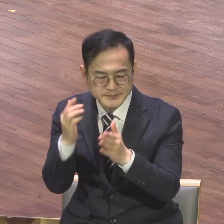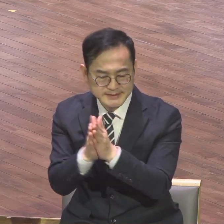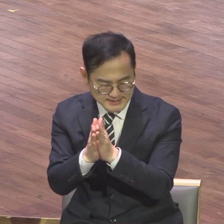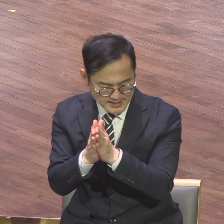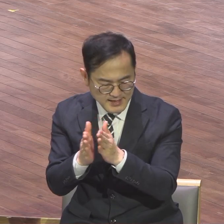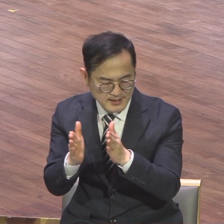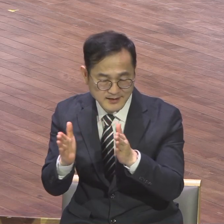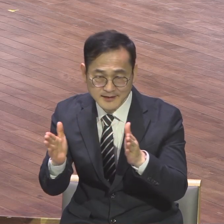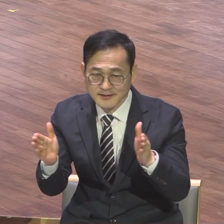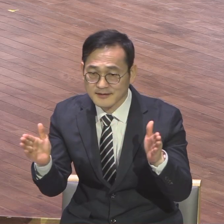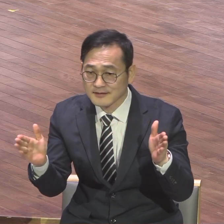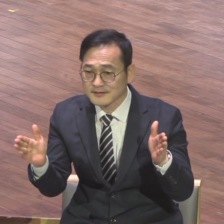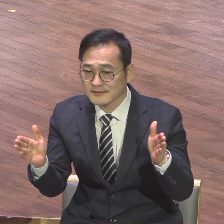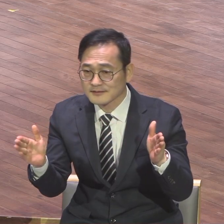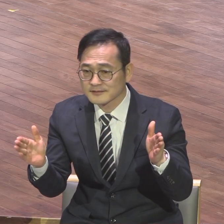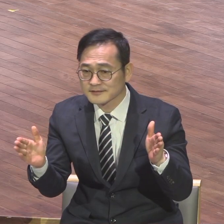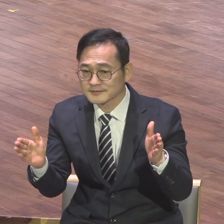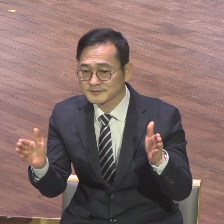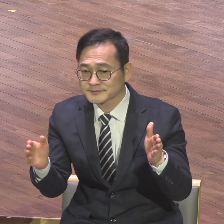시작이라.